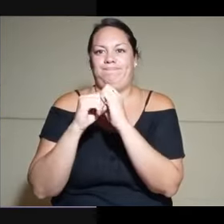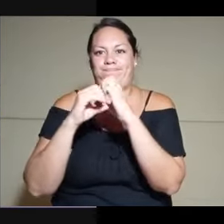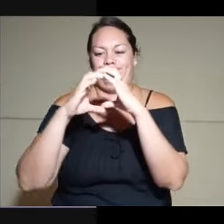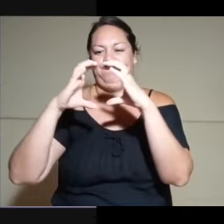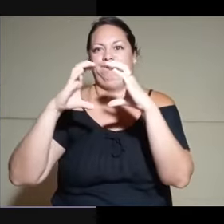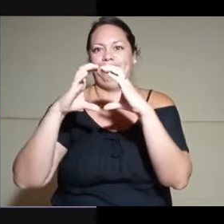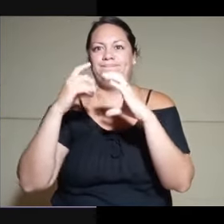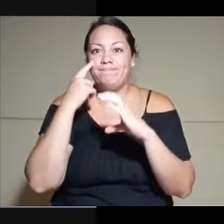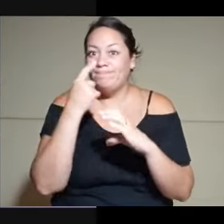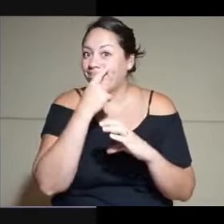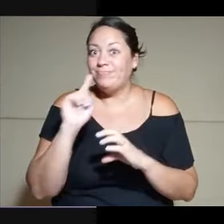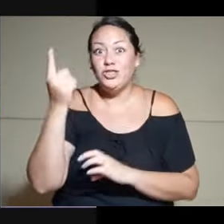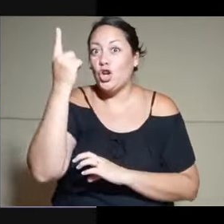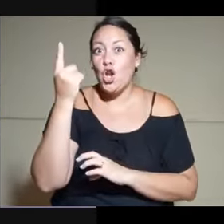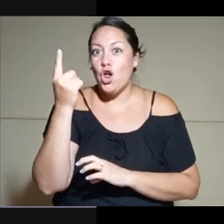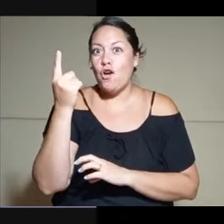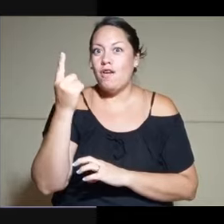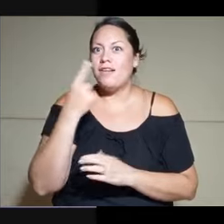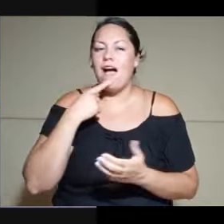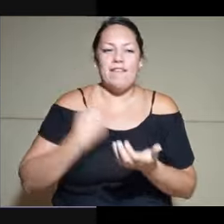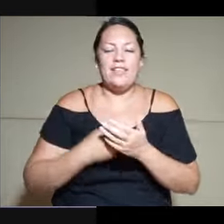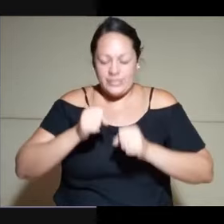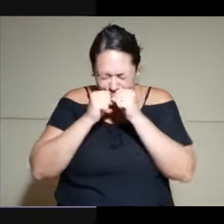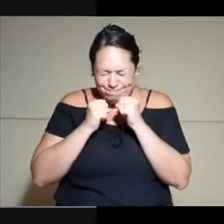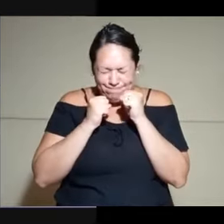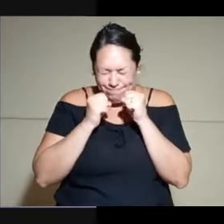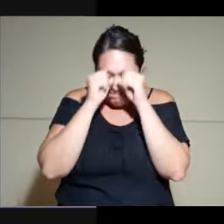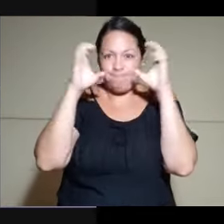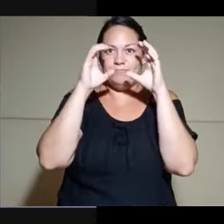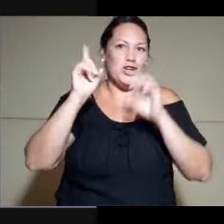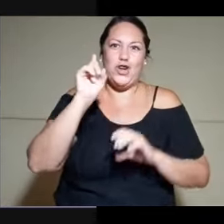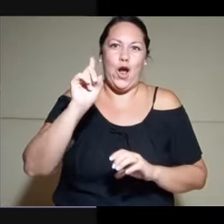hace el oftalmólogo? Les pone gotas que les produce la dilatación de la